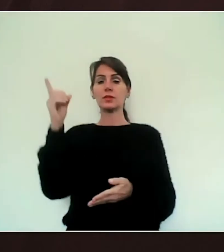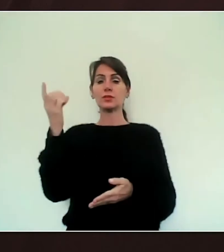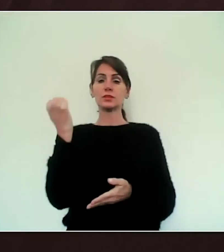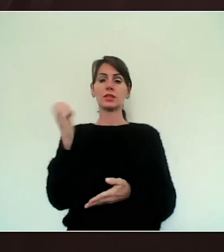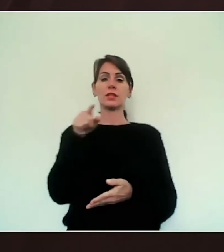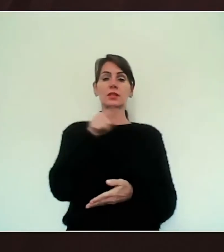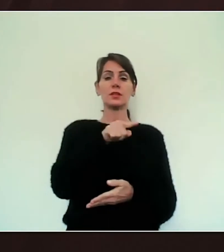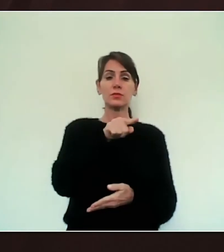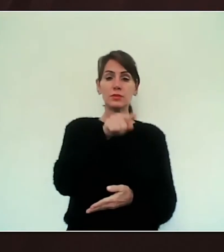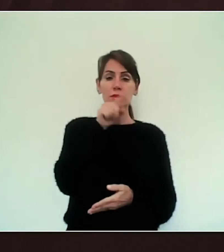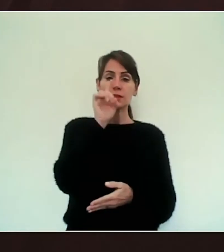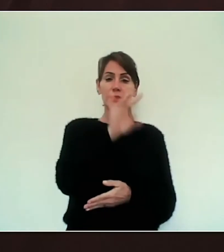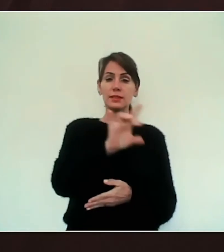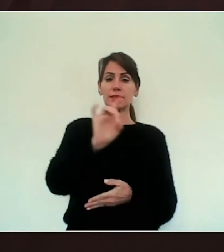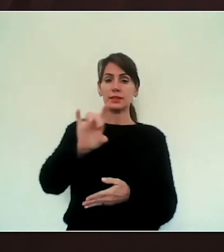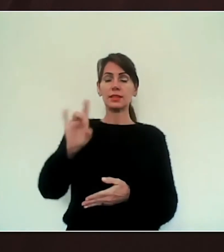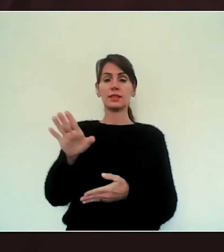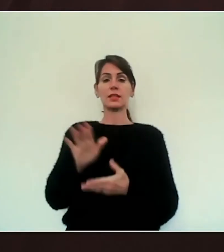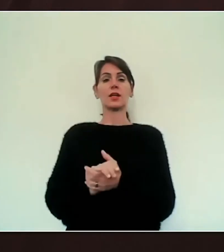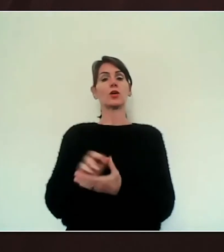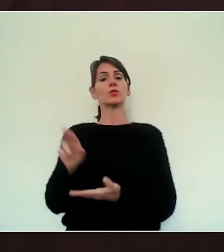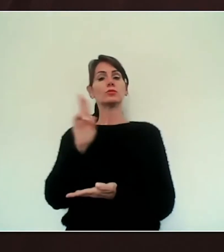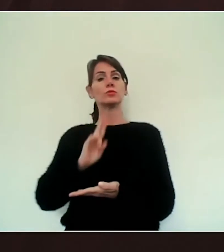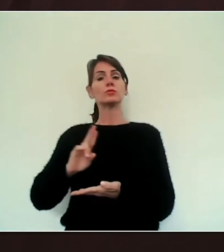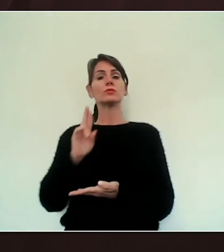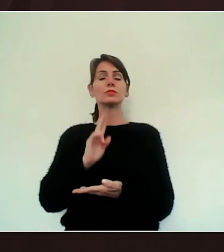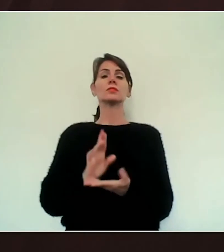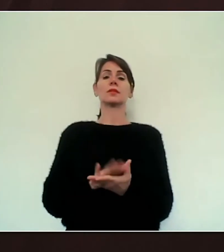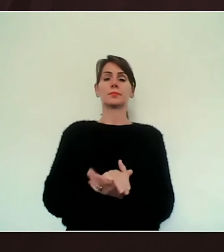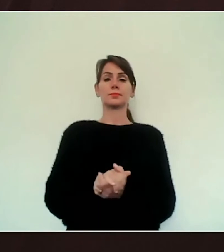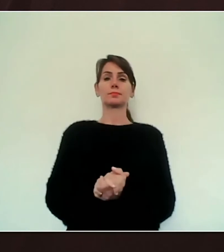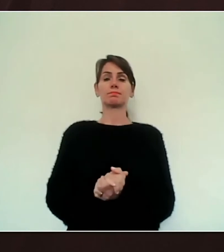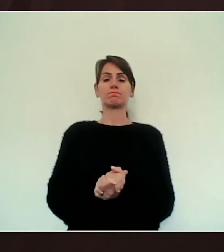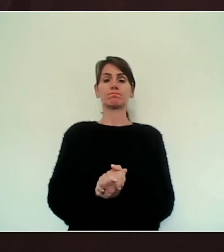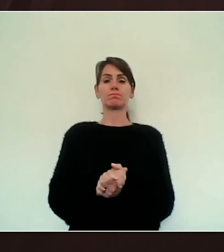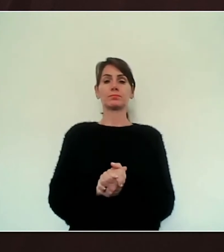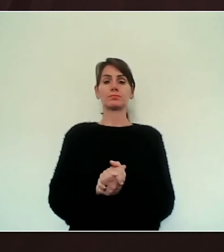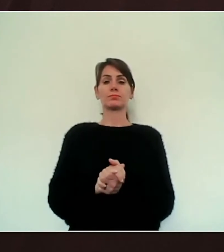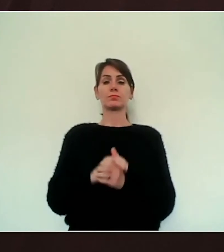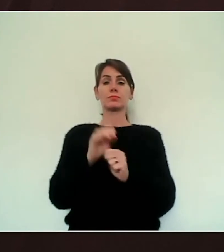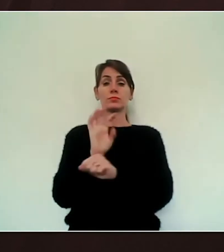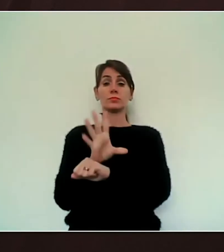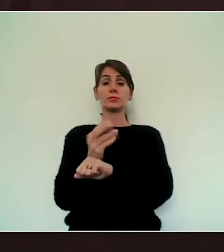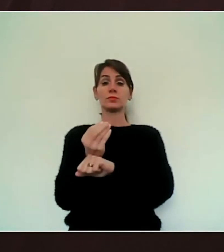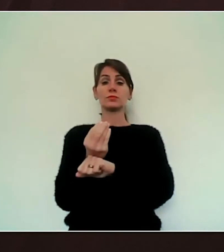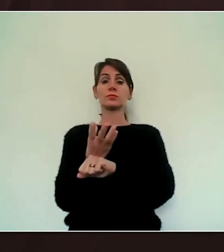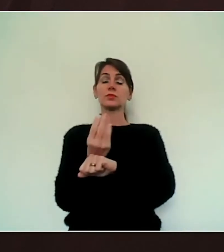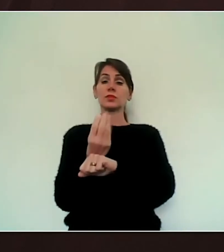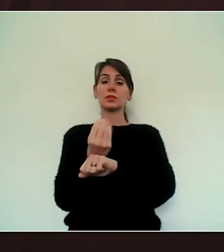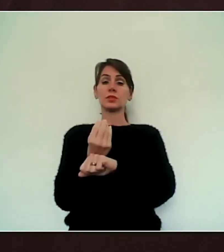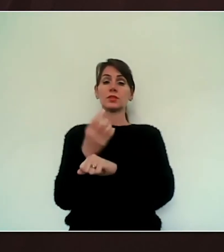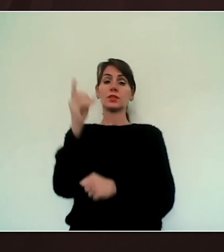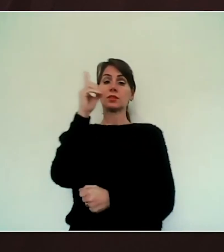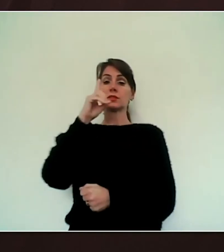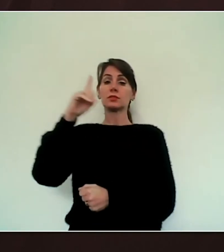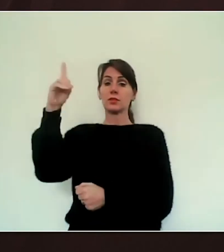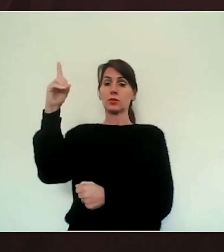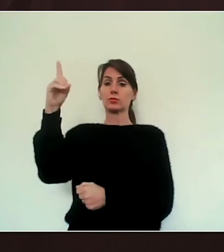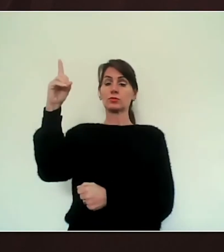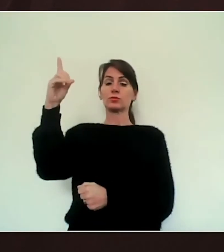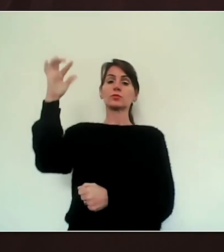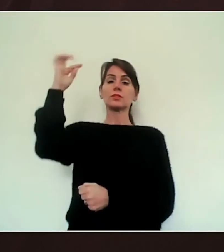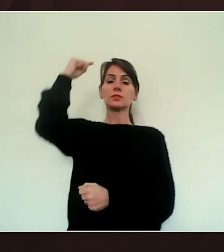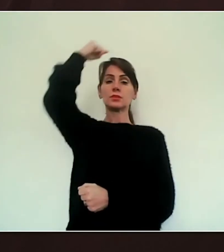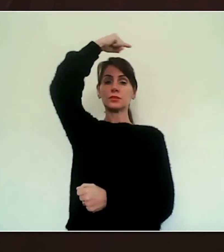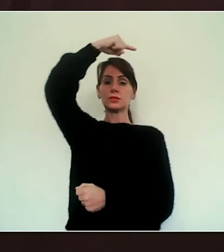Deus, nessa igreja, Ele é o santo e o verdadeiro. Isto